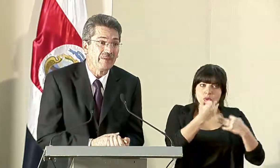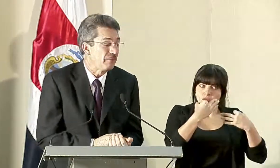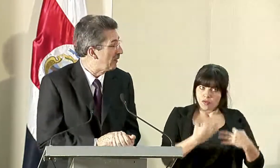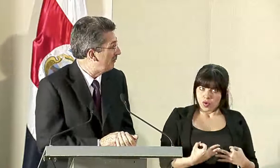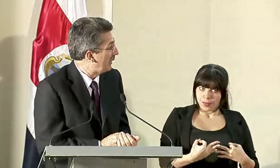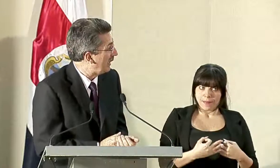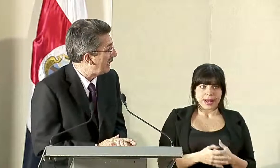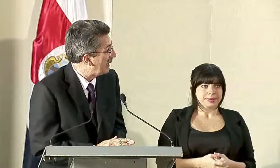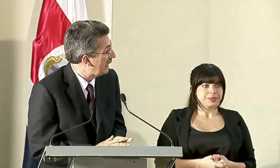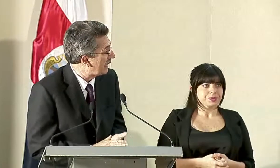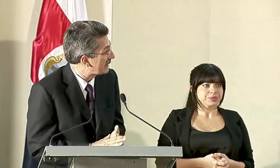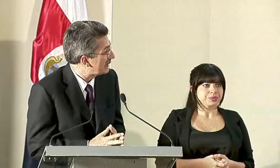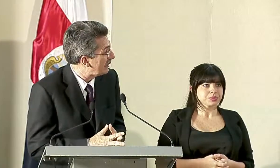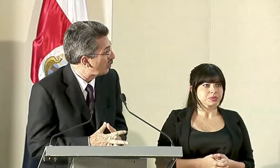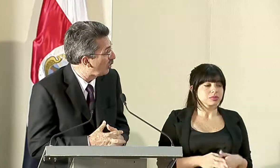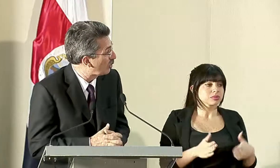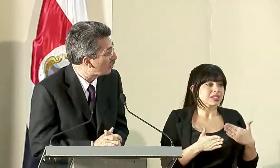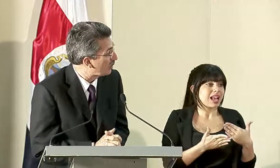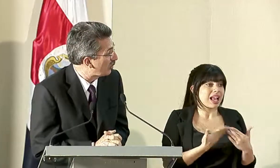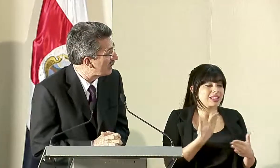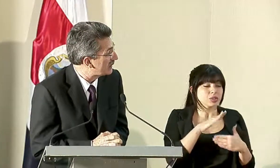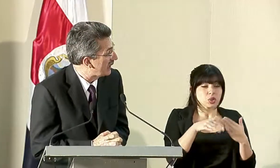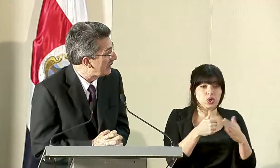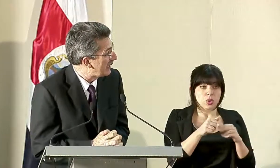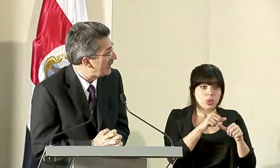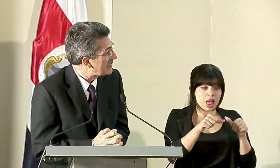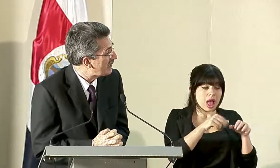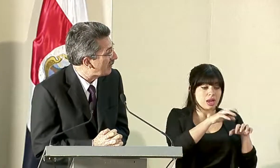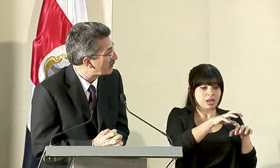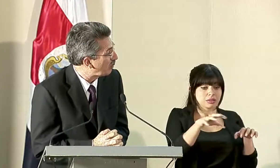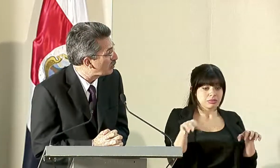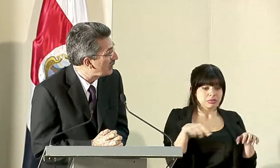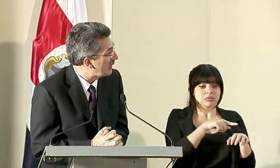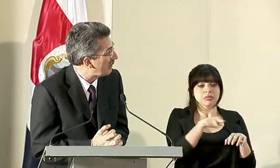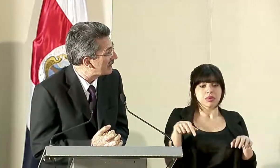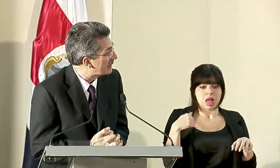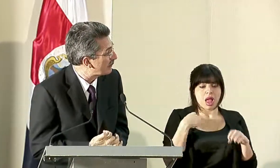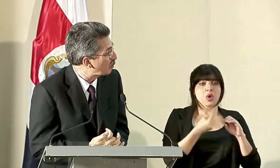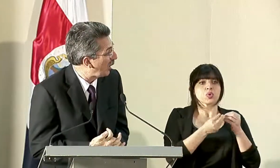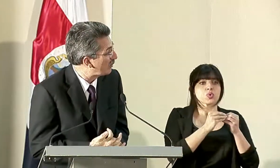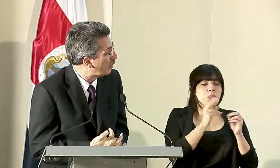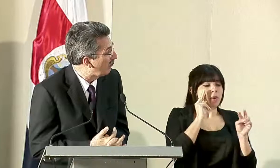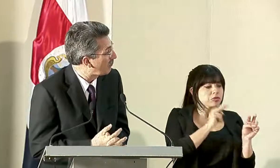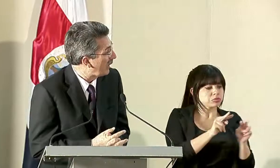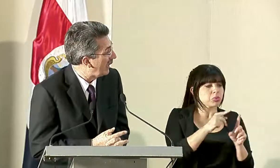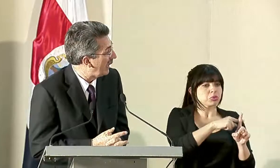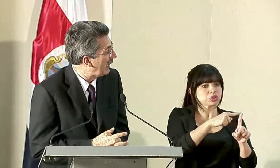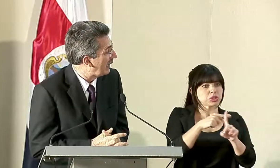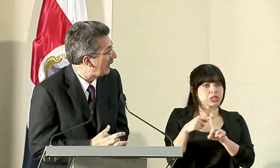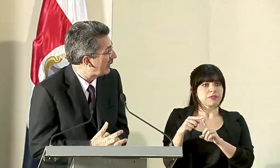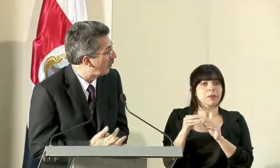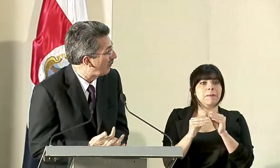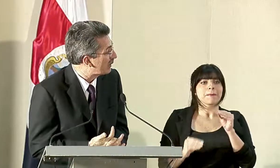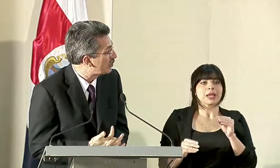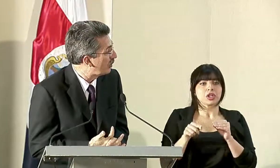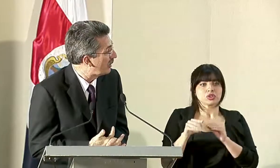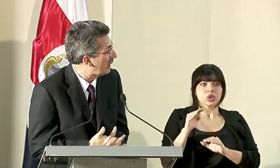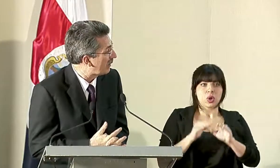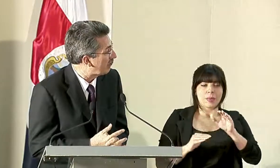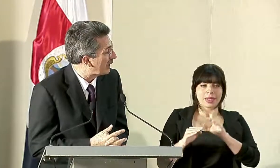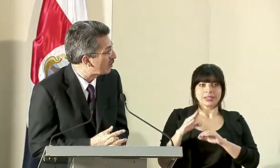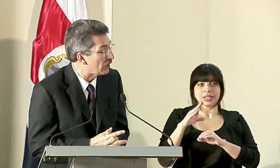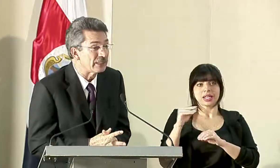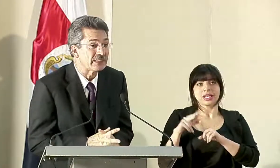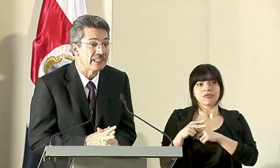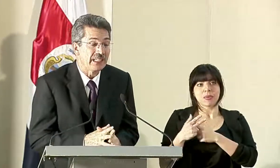formal y casi todos los sectores tienen cifras positivas, exceptuando el comercio y